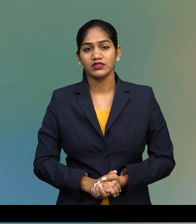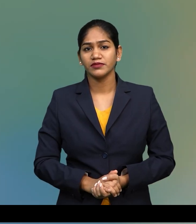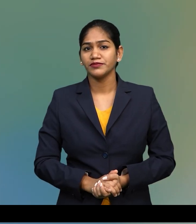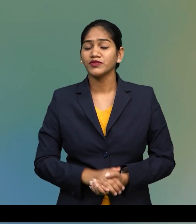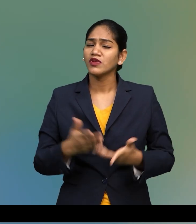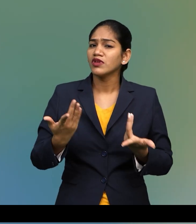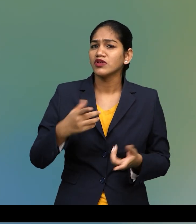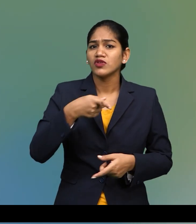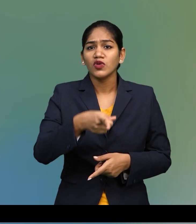కూడా వస్తాయి.